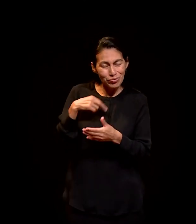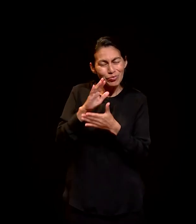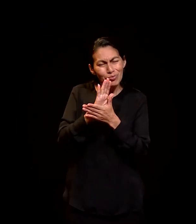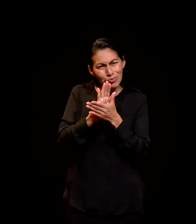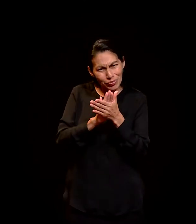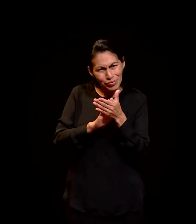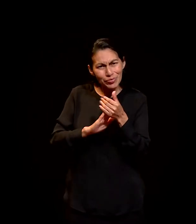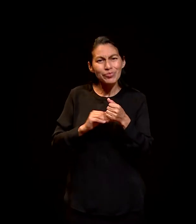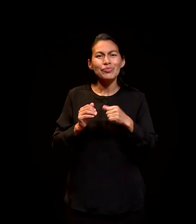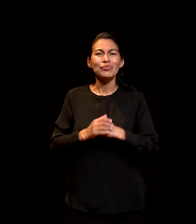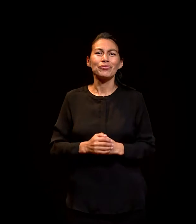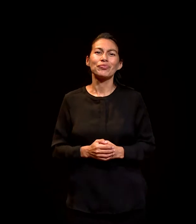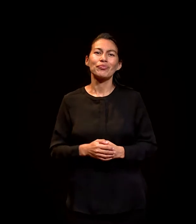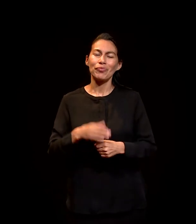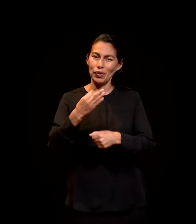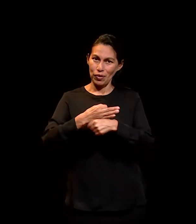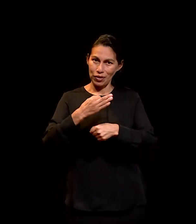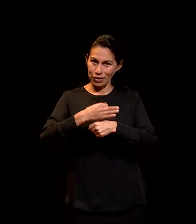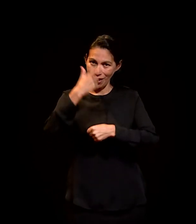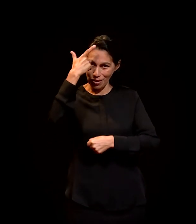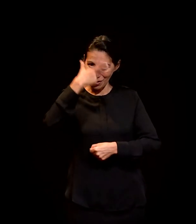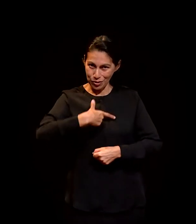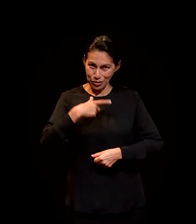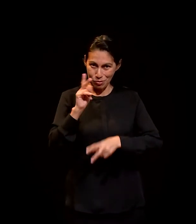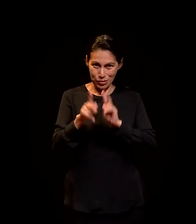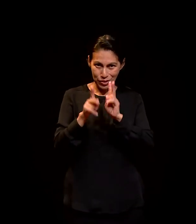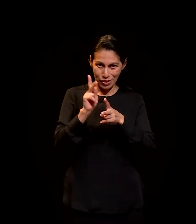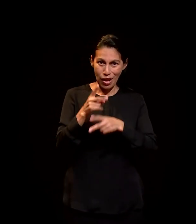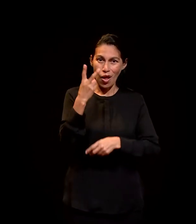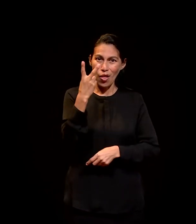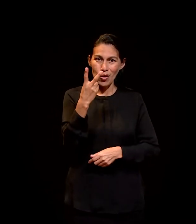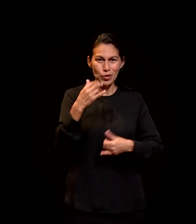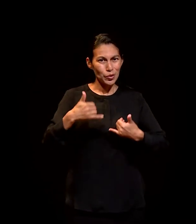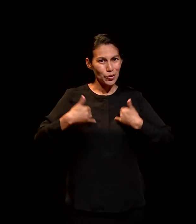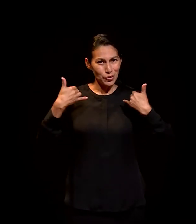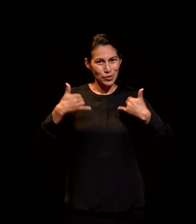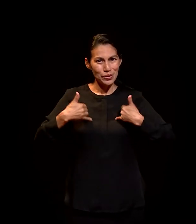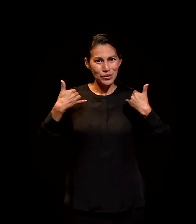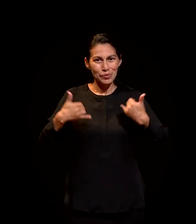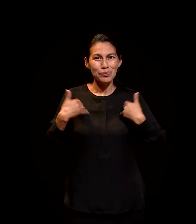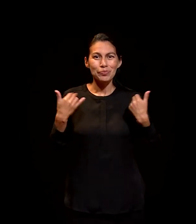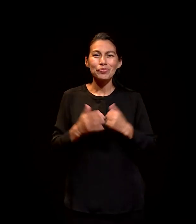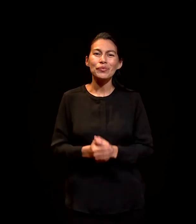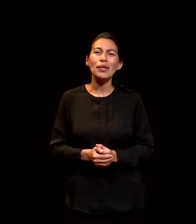esta noche a platicar con dos jovencitos